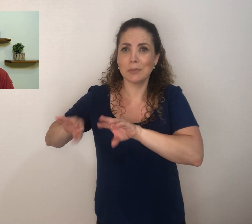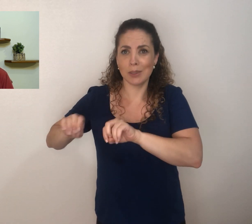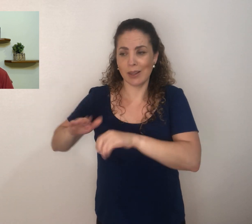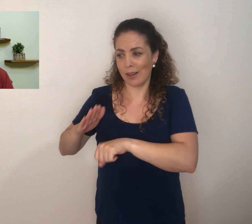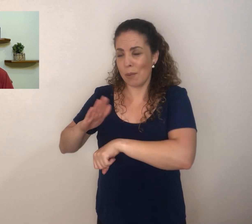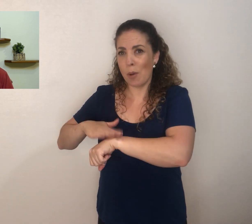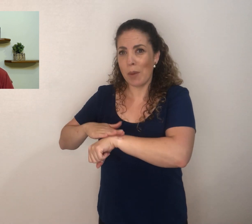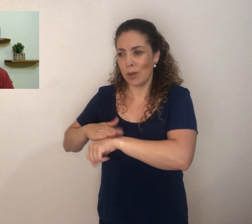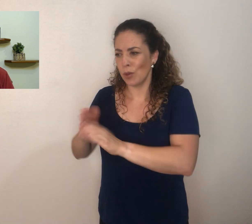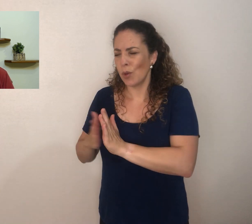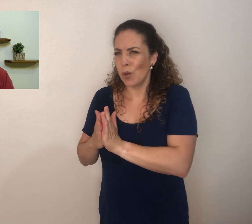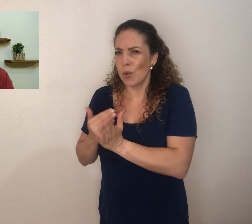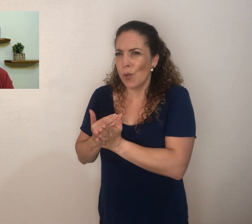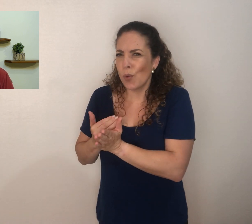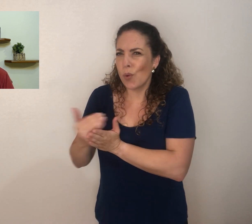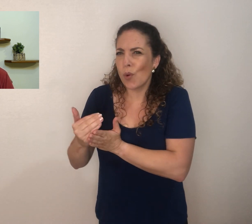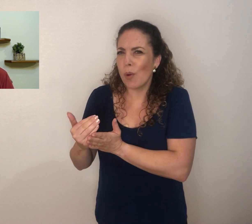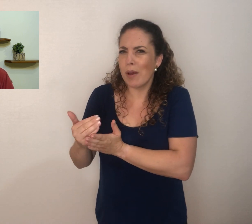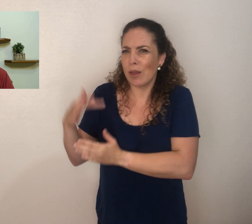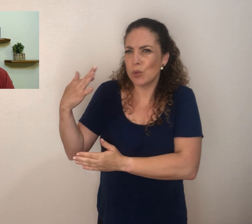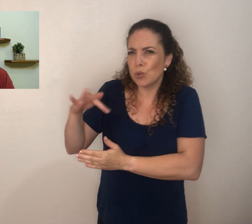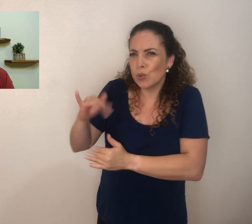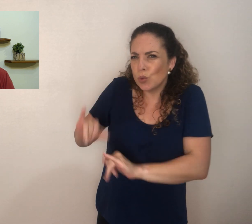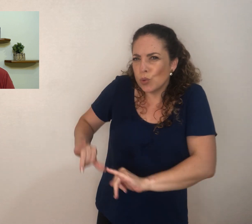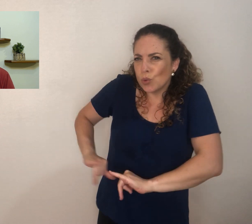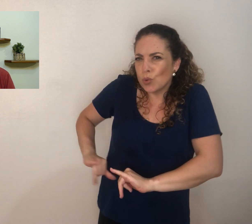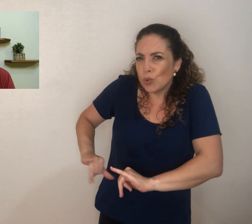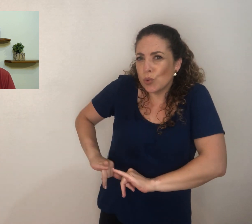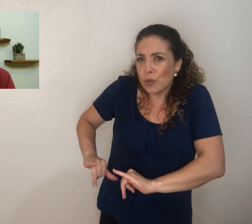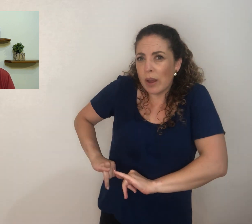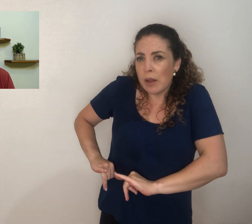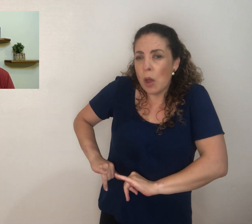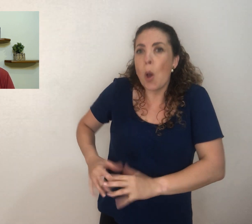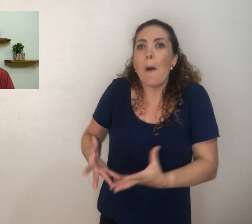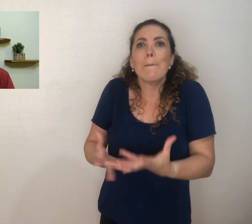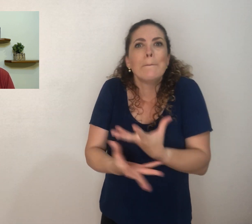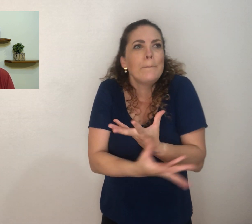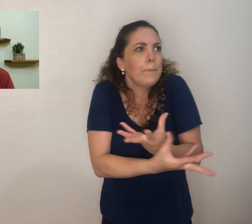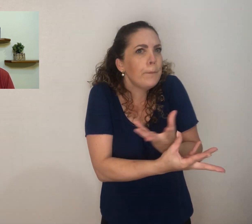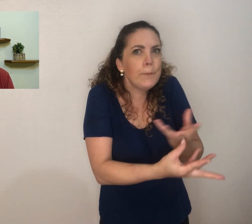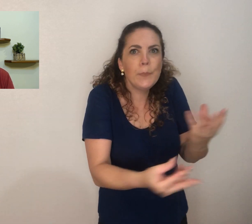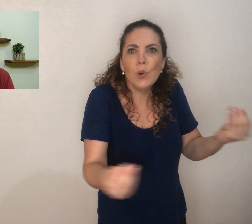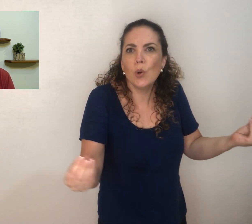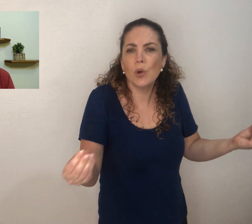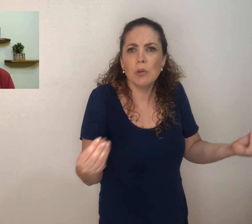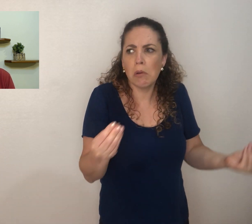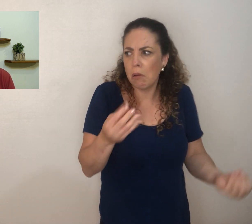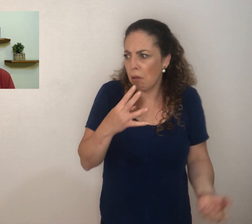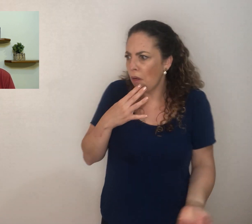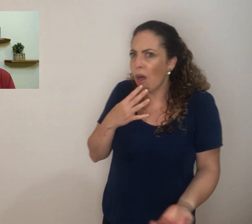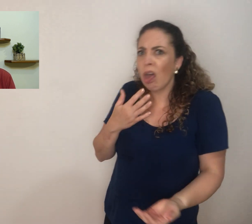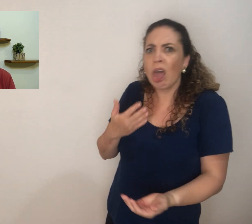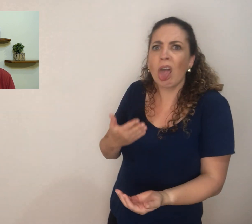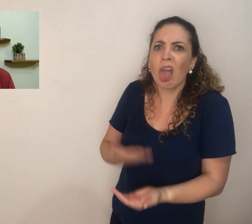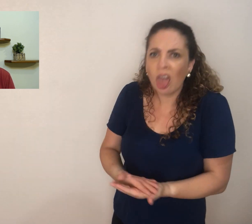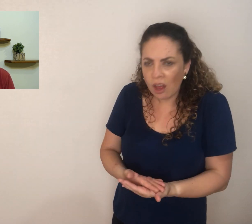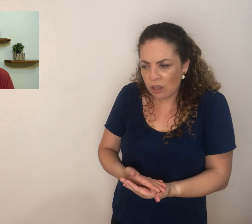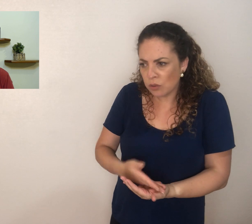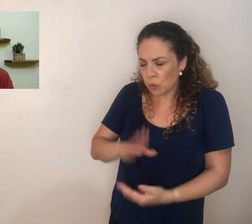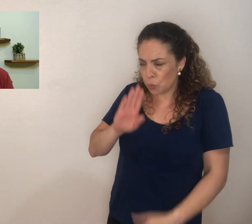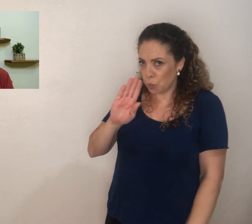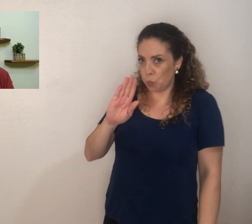aos discípulos, diz: muitos se escandalizarão, trairão e odiarão.